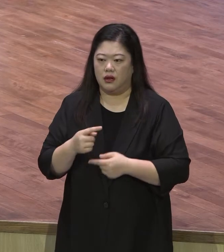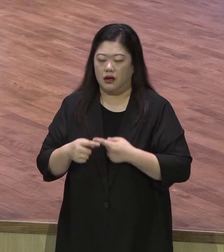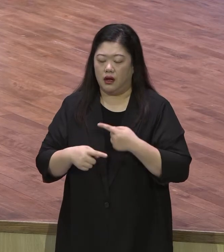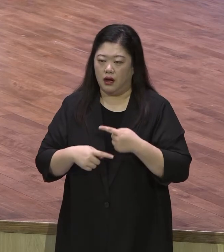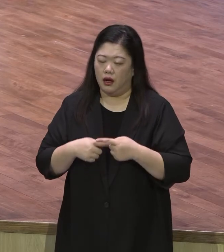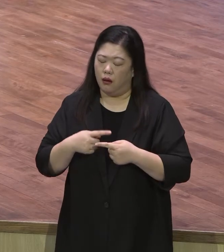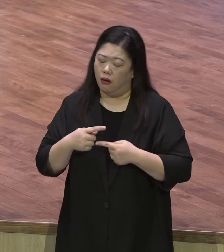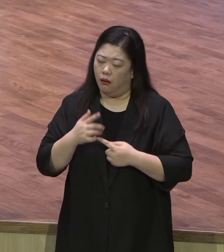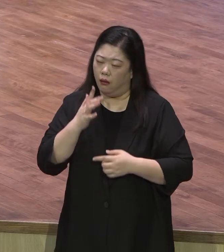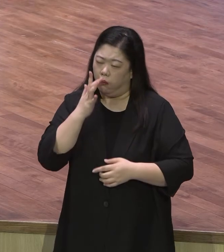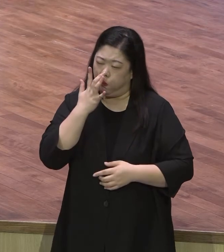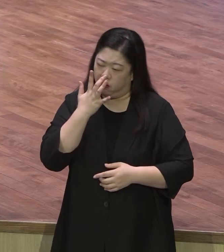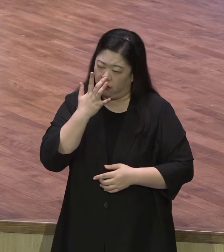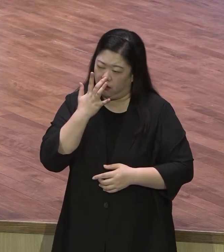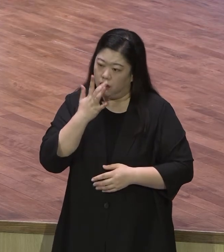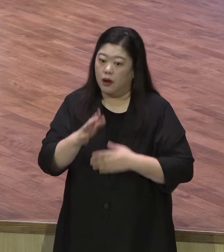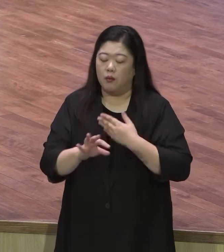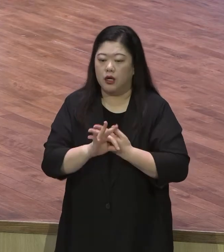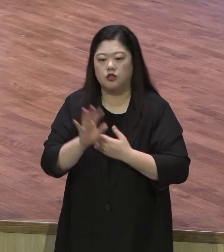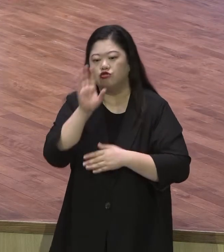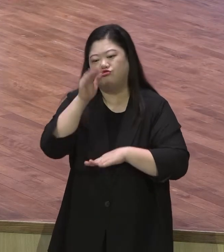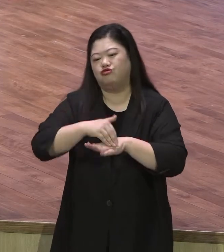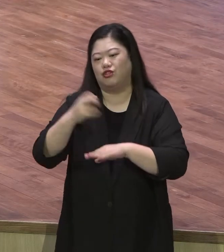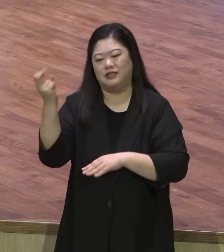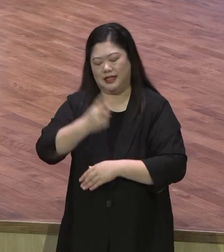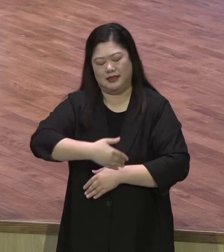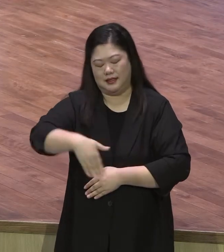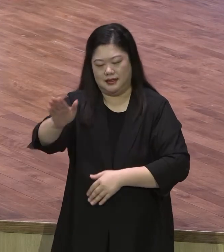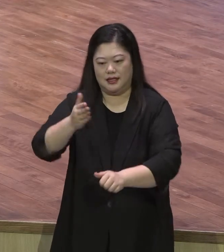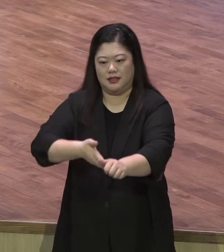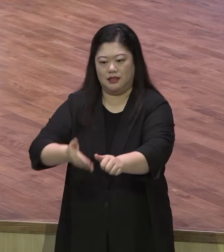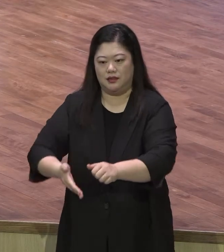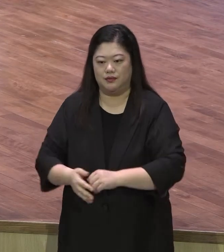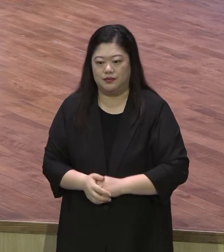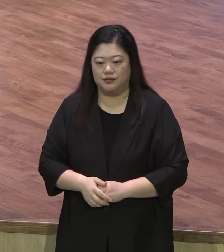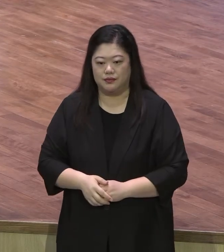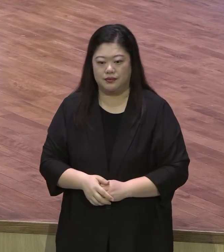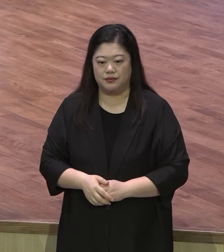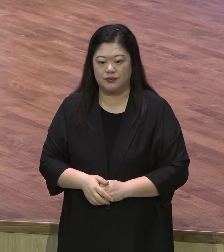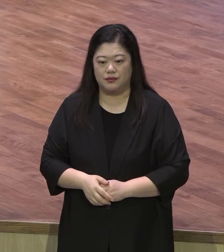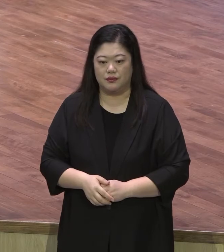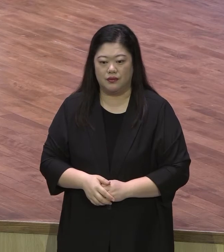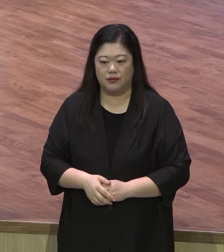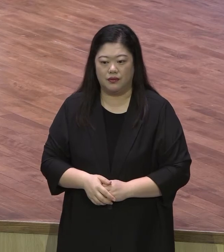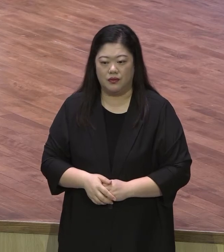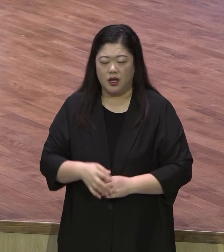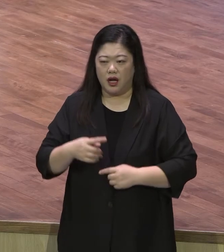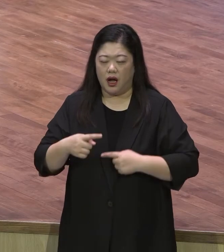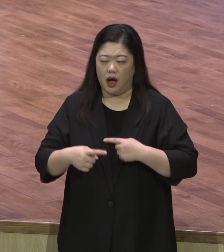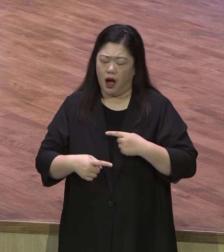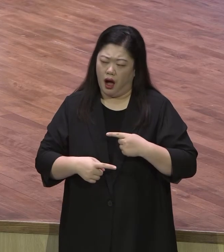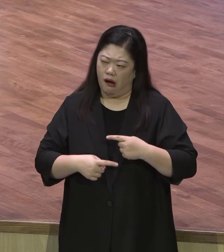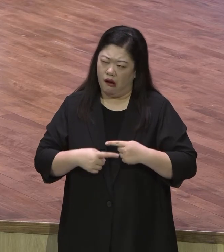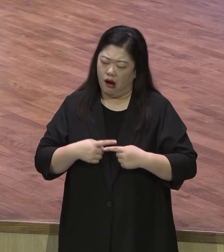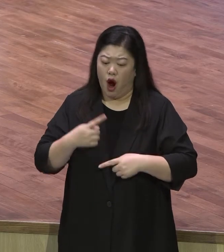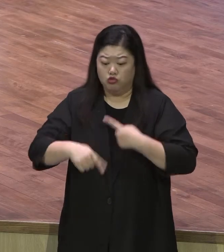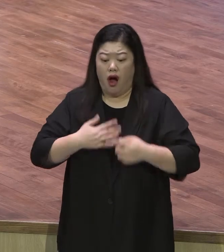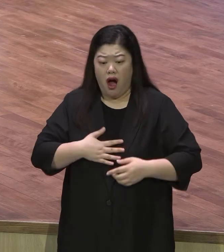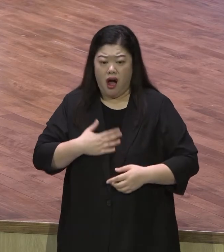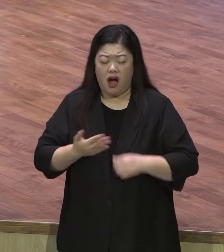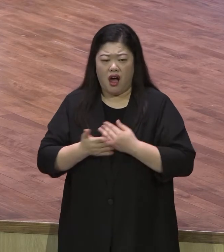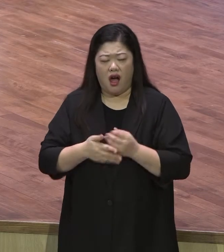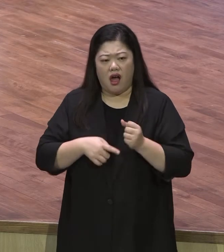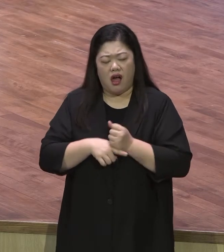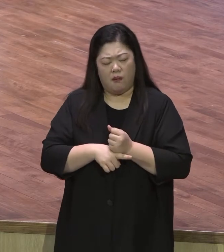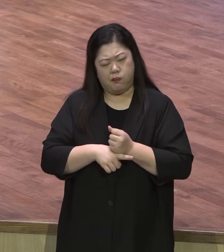훈련만 받으세요. 예배만 들으세요. 여러분 답 나올 때까지 기도하세요. 성령이 아니고는 답을 줄 수 없습니다. 이거